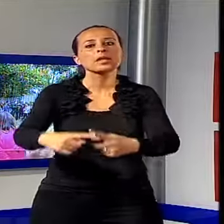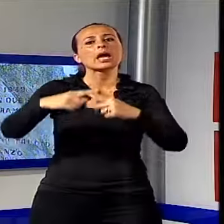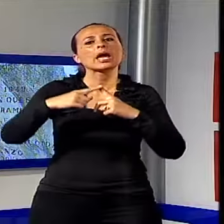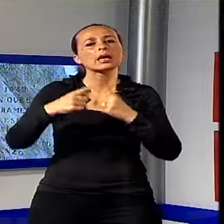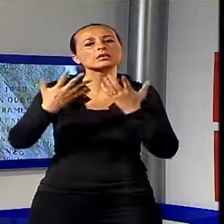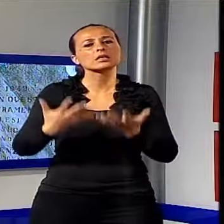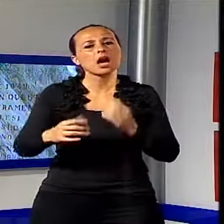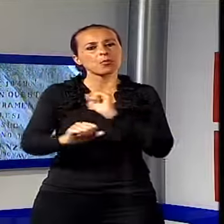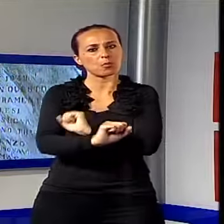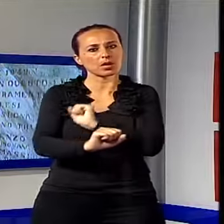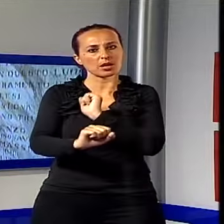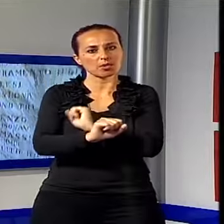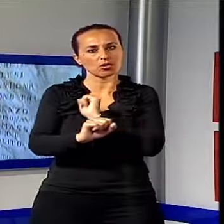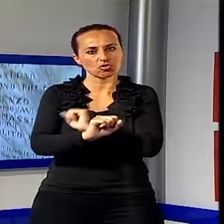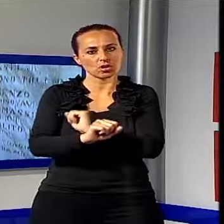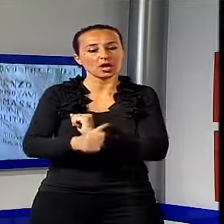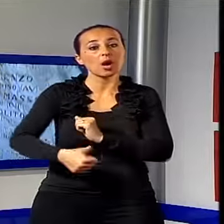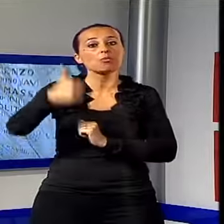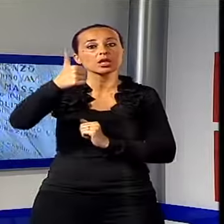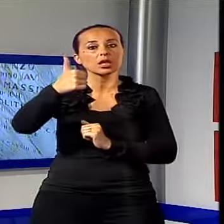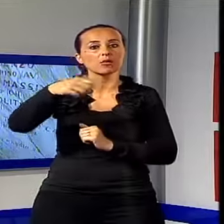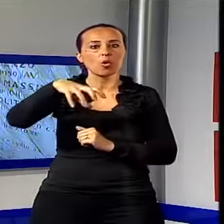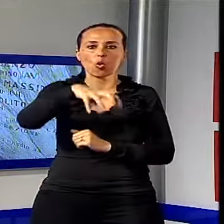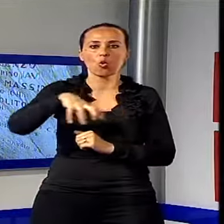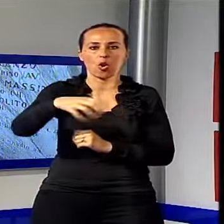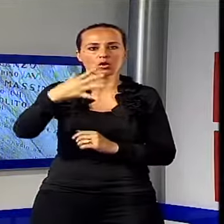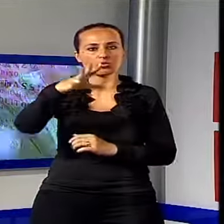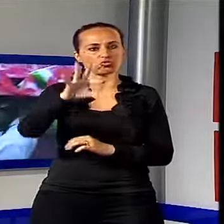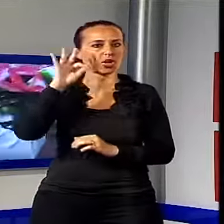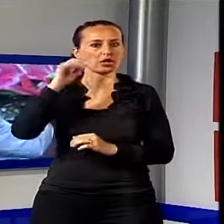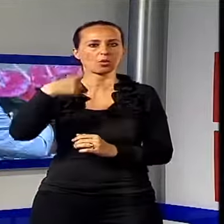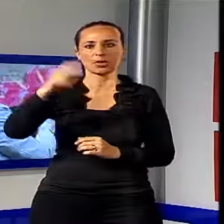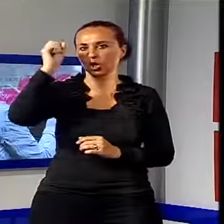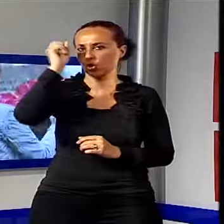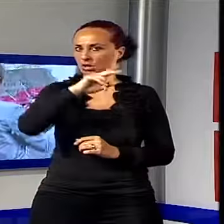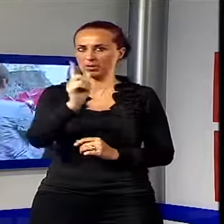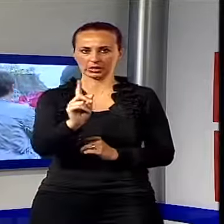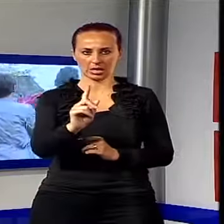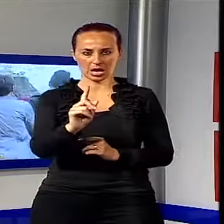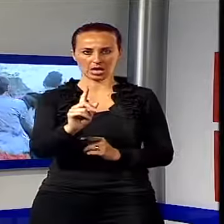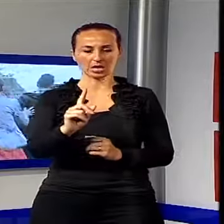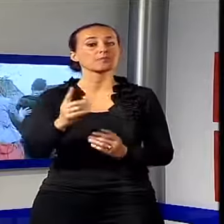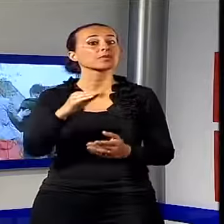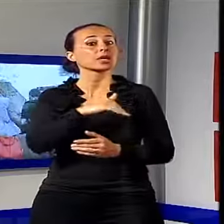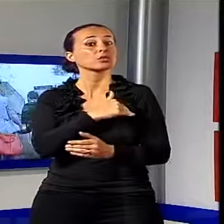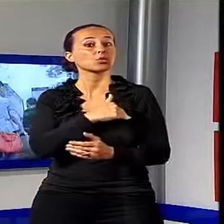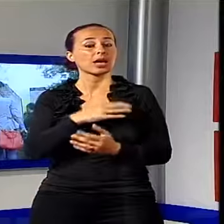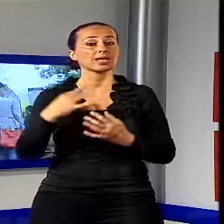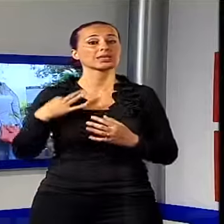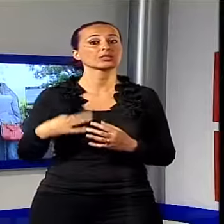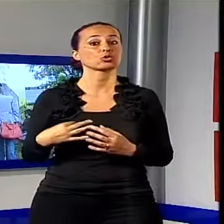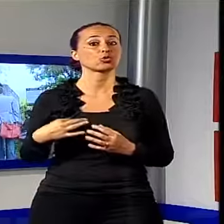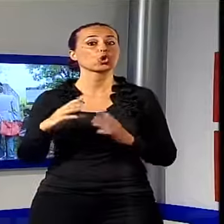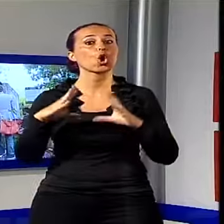il primo monumento scelto affinché non si dimentichi. Gli alunni dell'istituto comprensivo Donaldo Mei di San Leonardo in